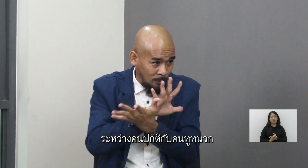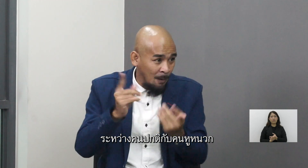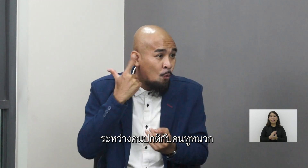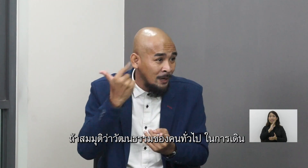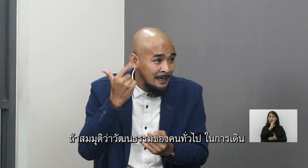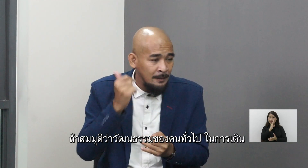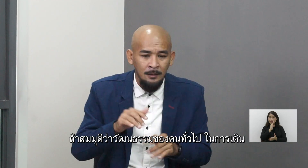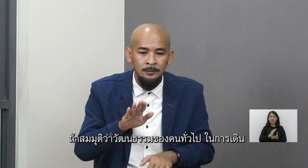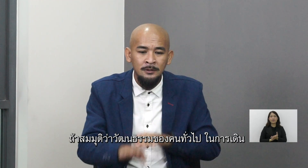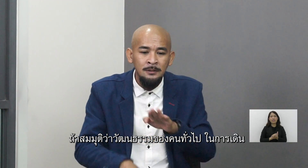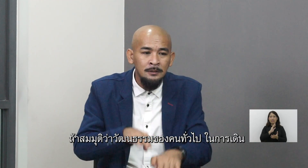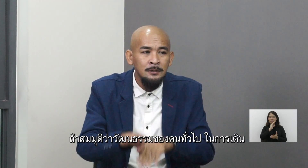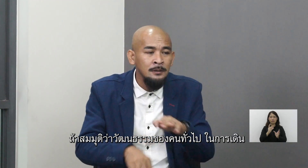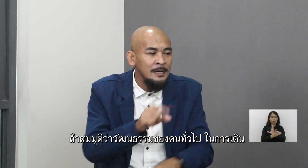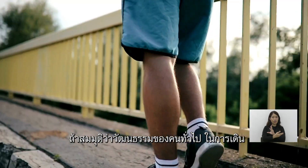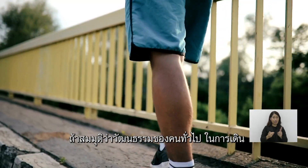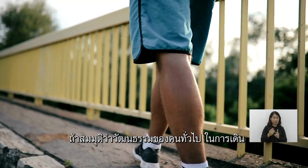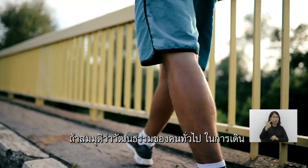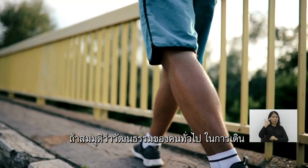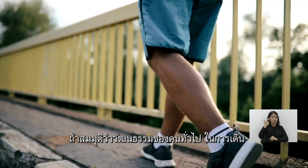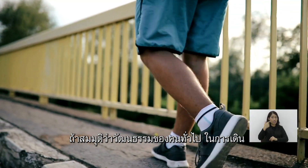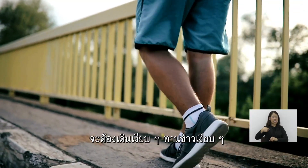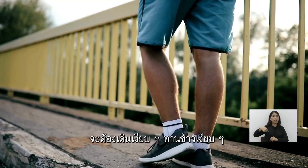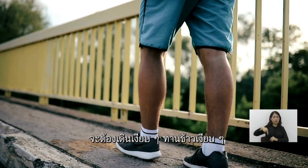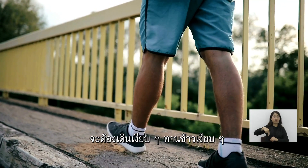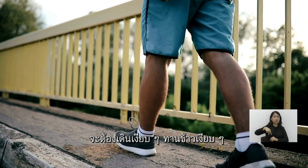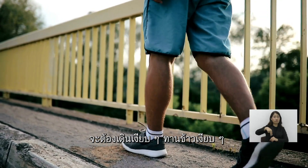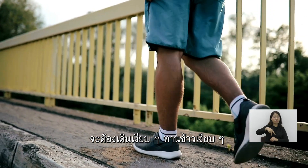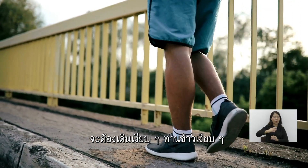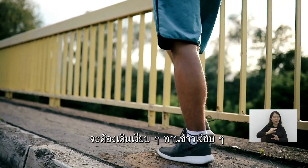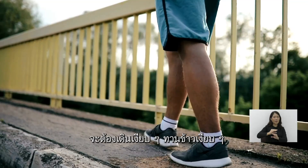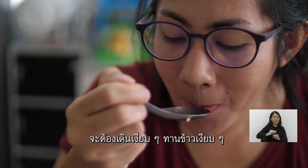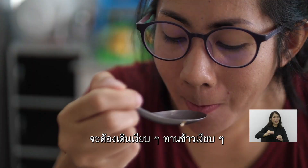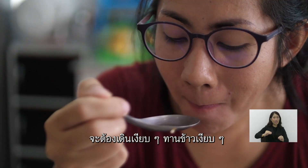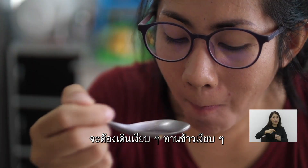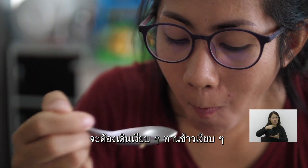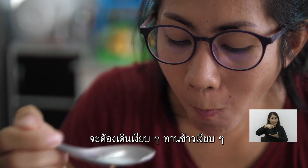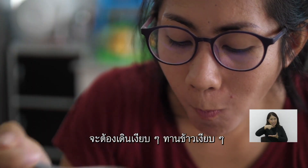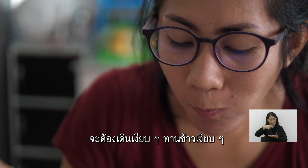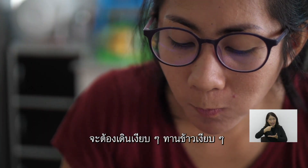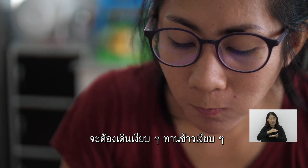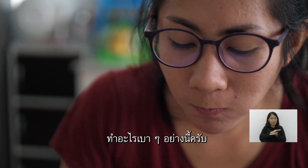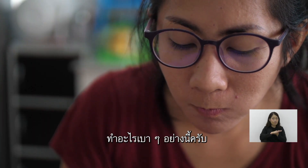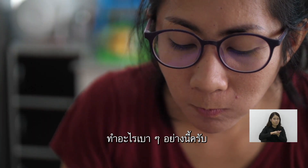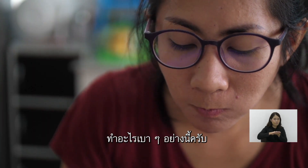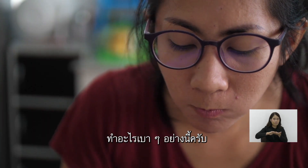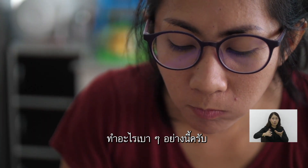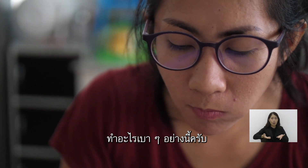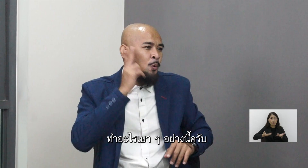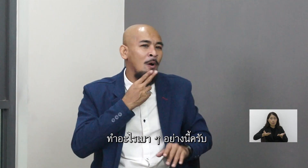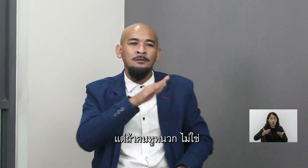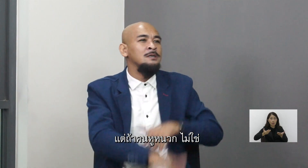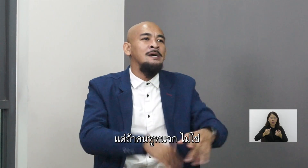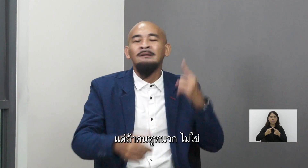กถ้าสมมติว่าวัฒนธรรมของคนทั่วไปในการเดินจะต้องเดินเงียบๆทานข้าวเงียบๆทำอะไรเบาๆอย่างเงี้ย